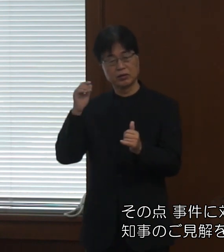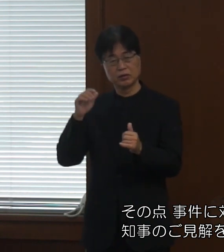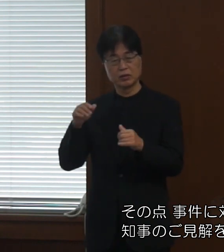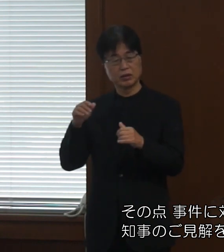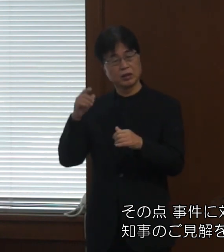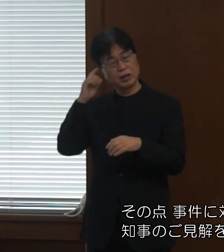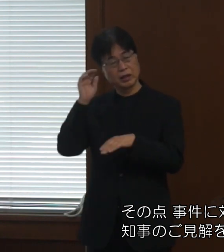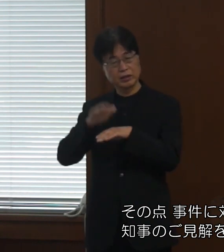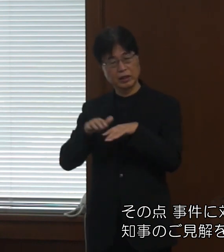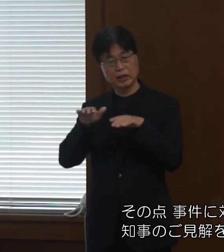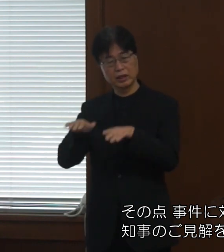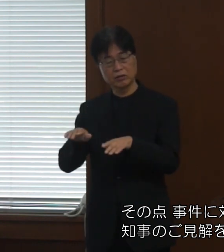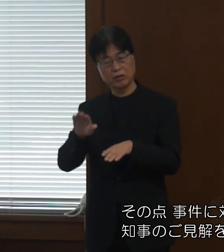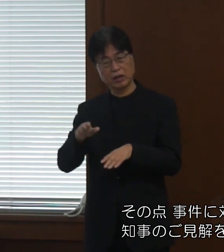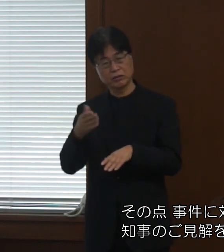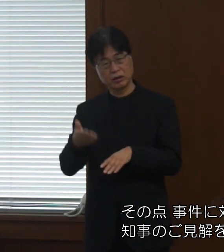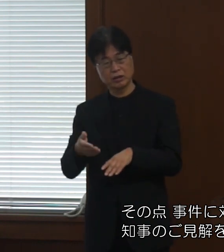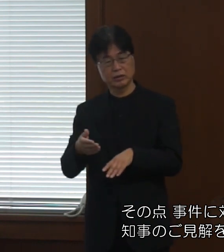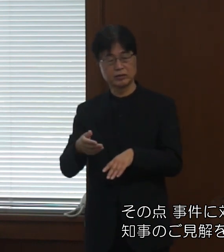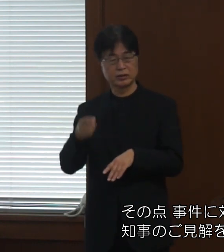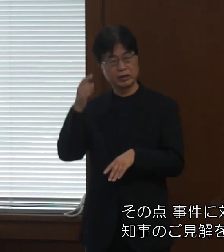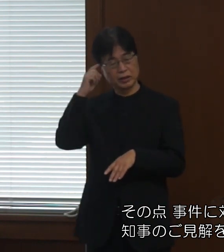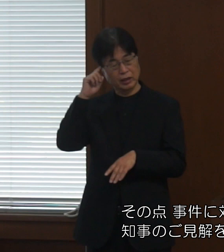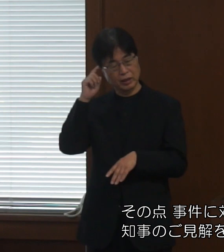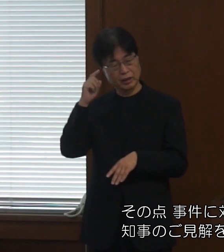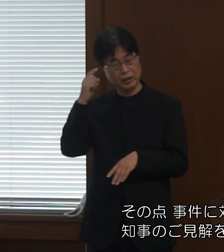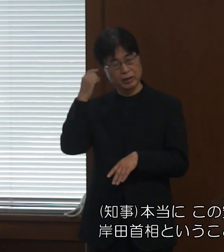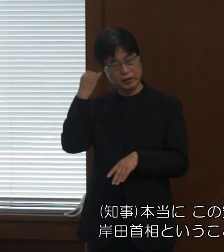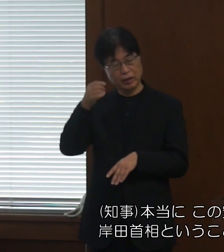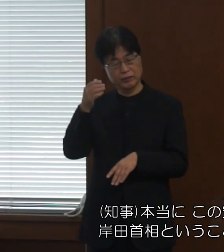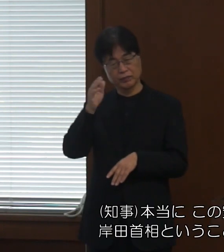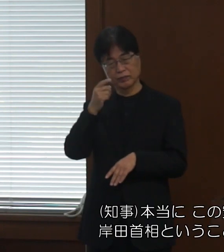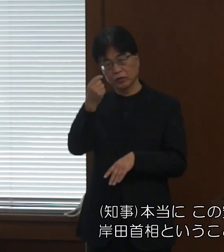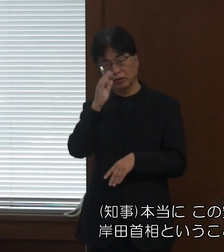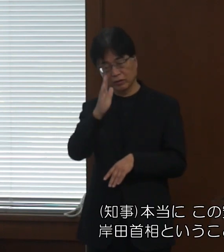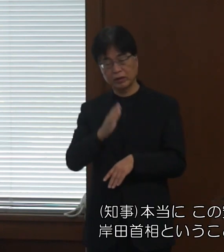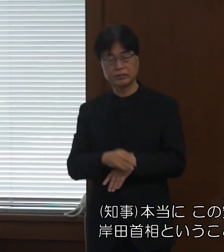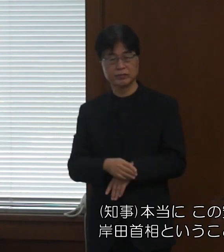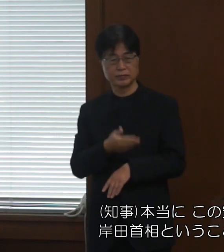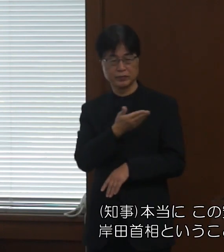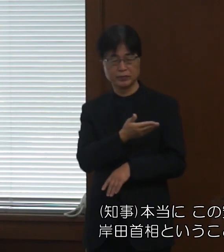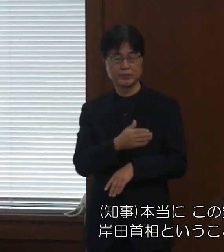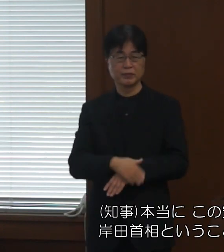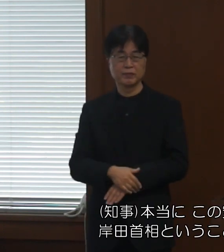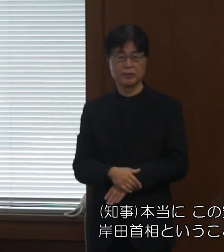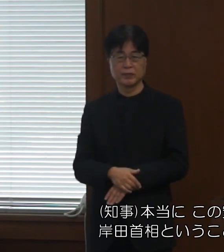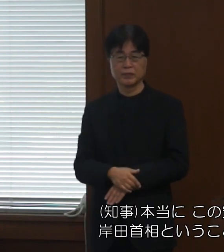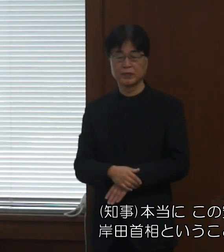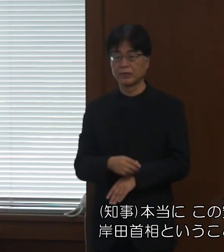保険会をよろしくお願いします本当にこの